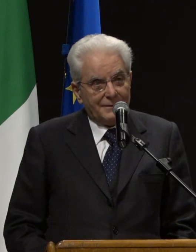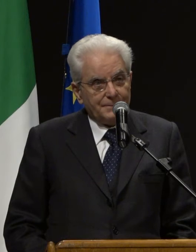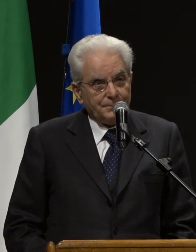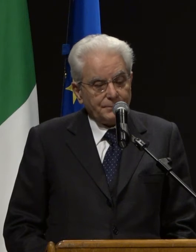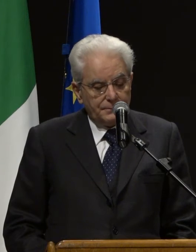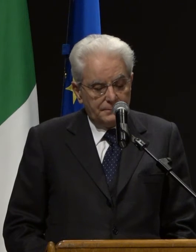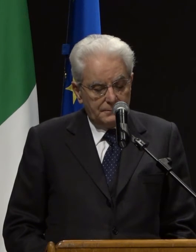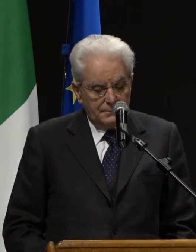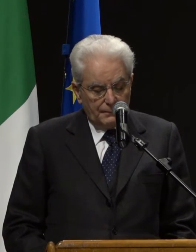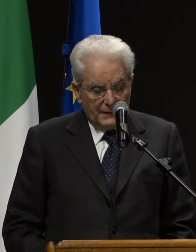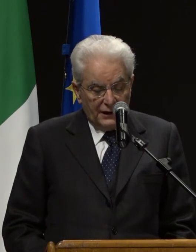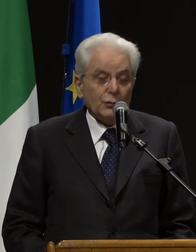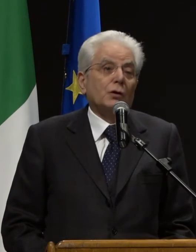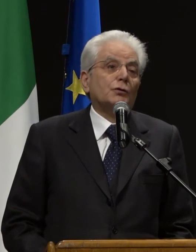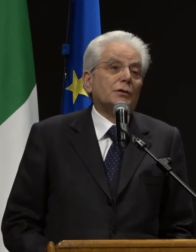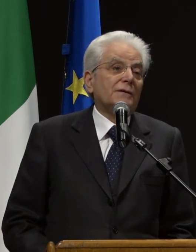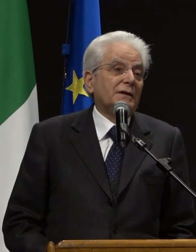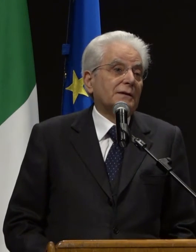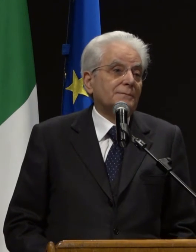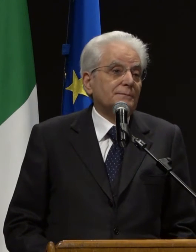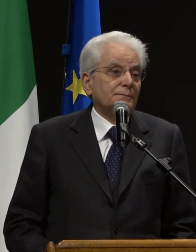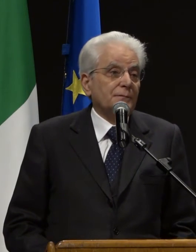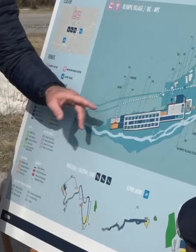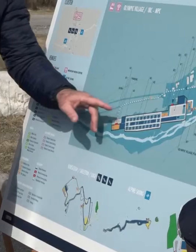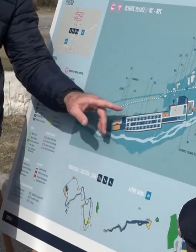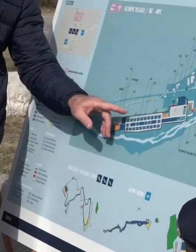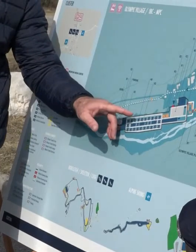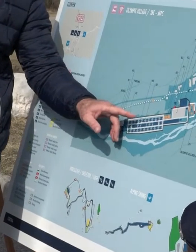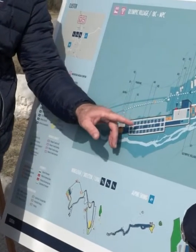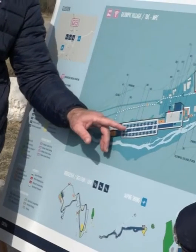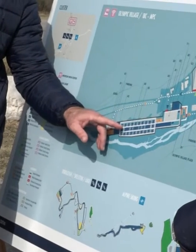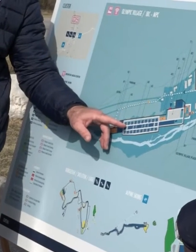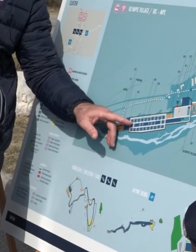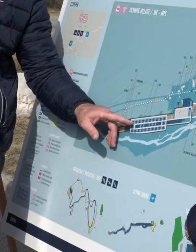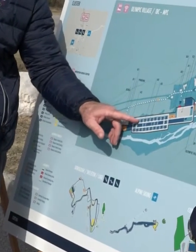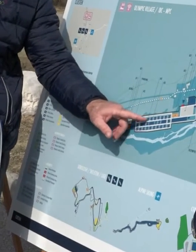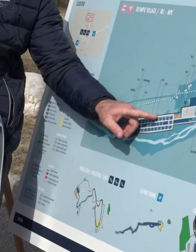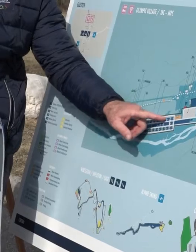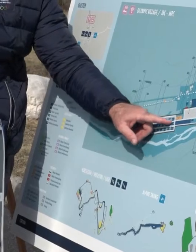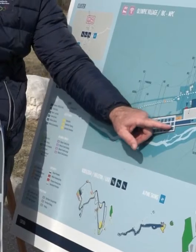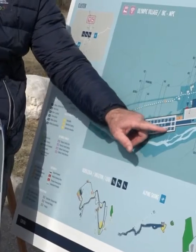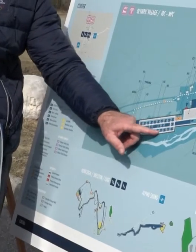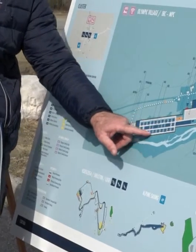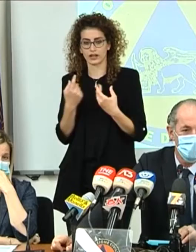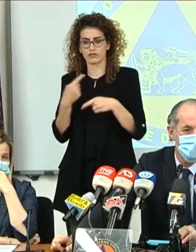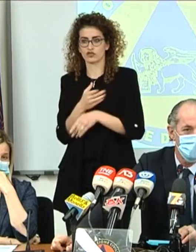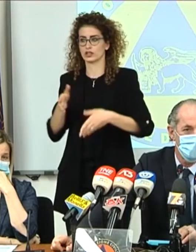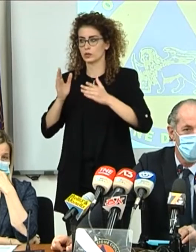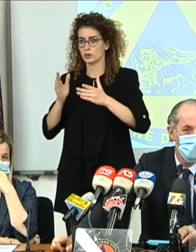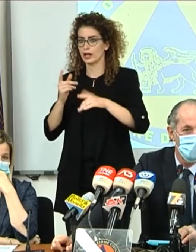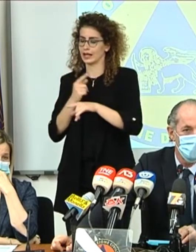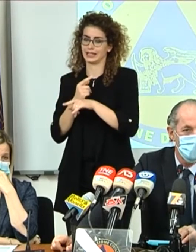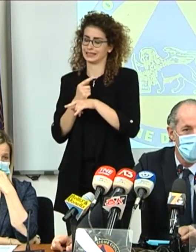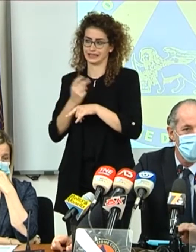repubblica per illustrarci lo stato di avanzamento dell'organizzazione la regione veneto rilancia sulle infrastrutture